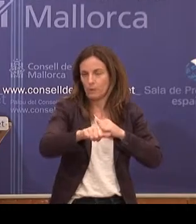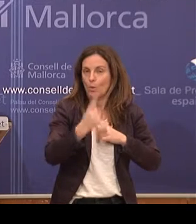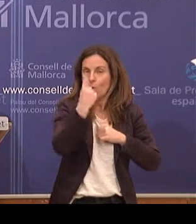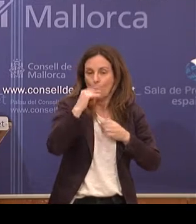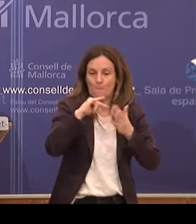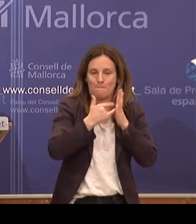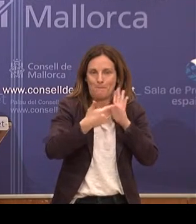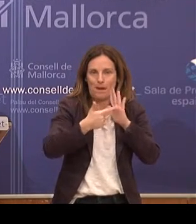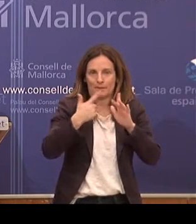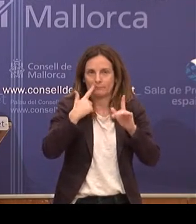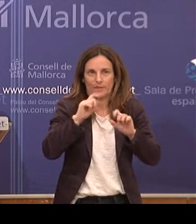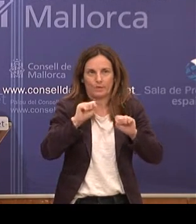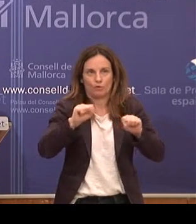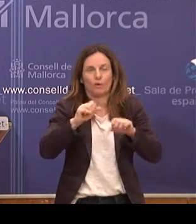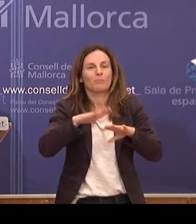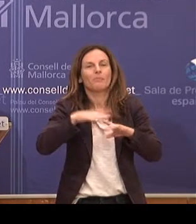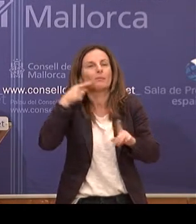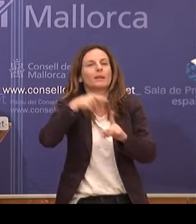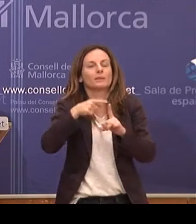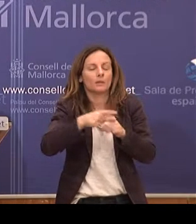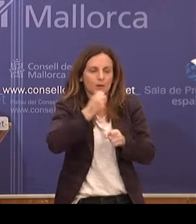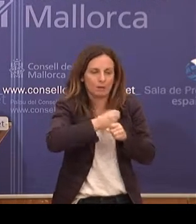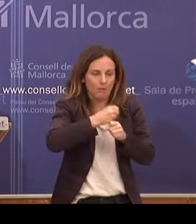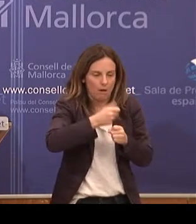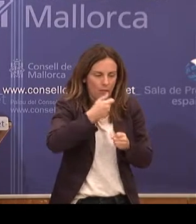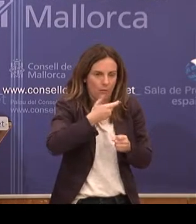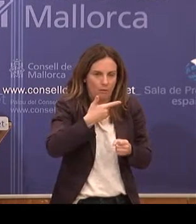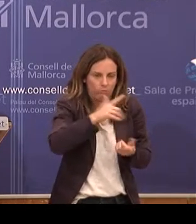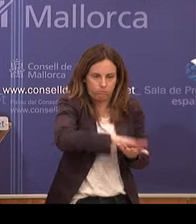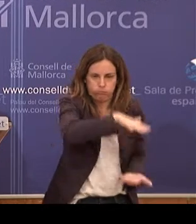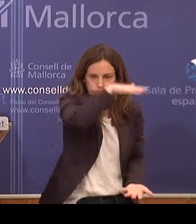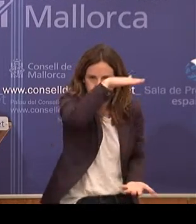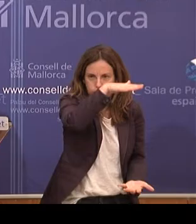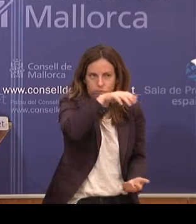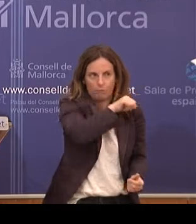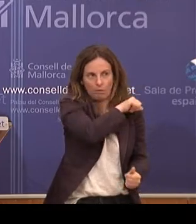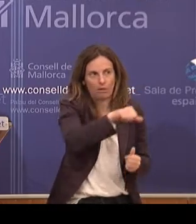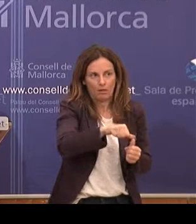'hi retardar setmanes o mesos perquè, degut a l'acumulació d'expedients que hi havia,